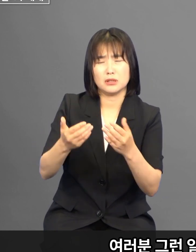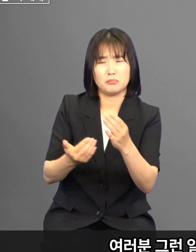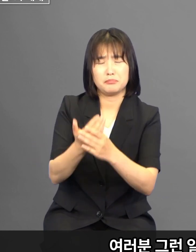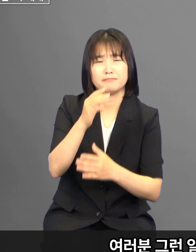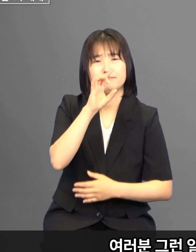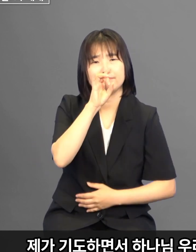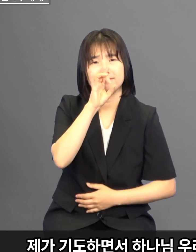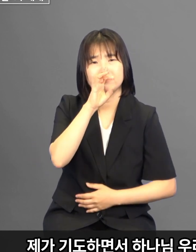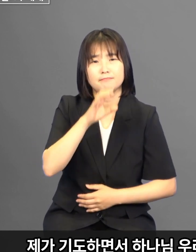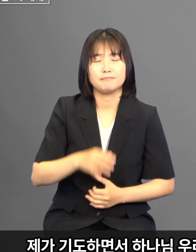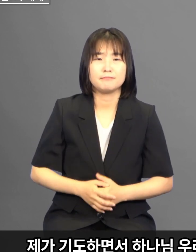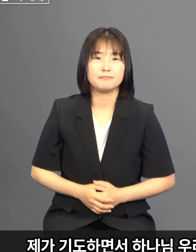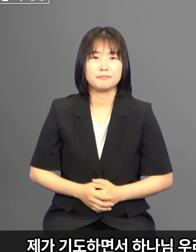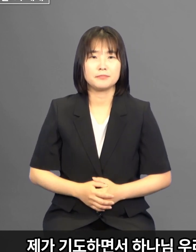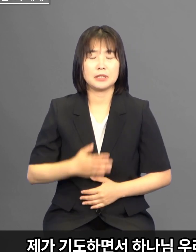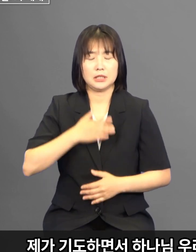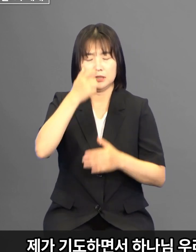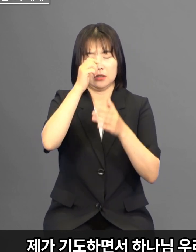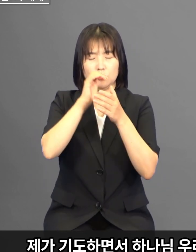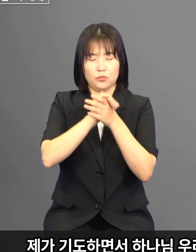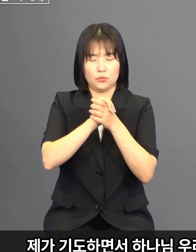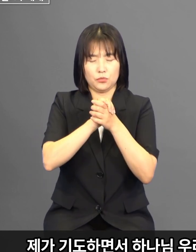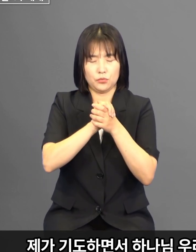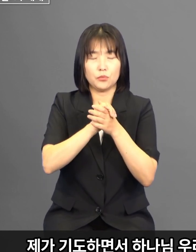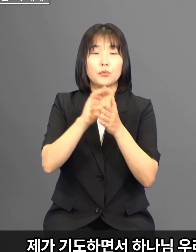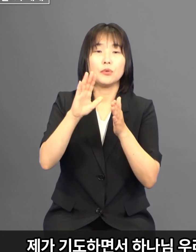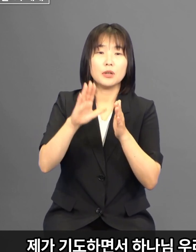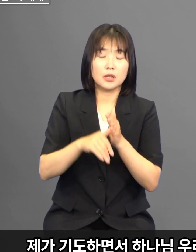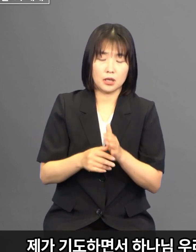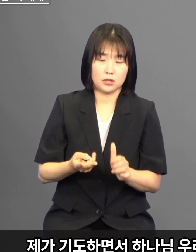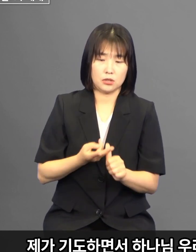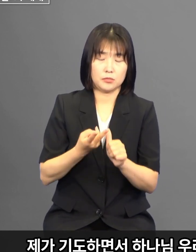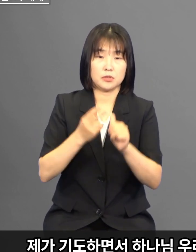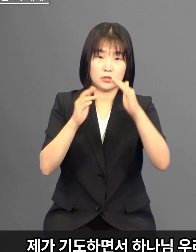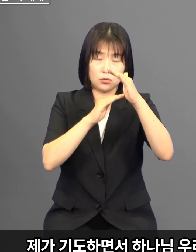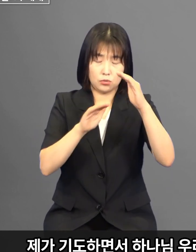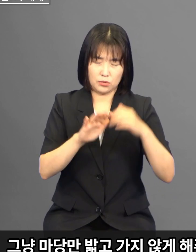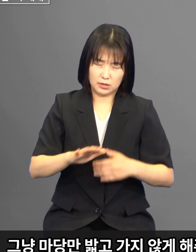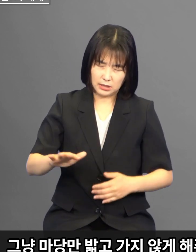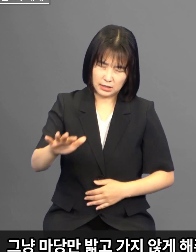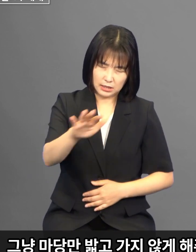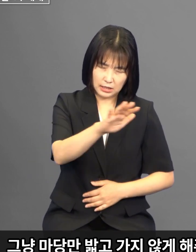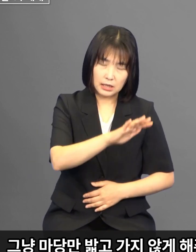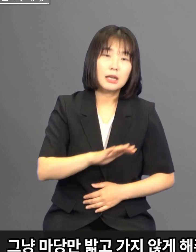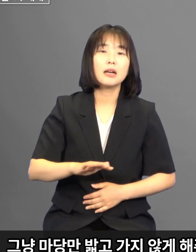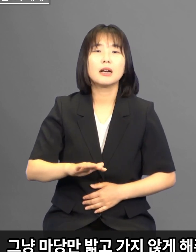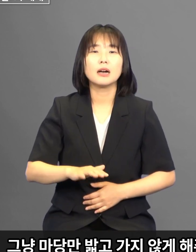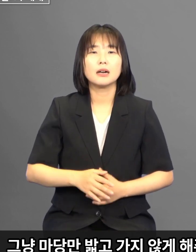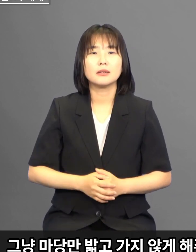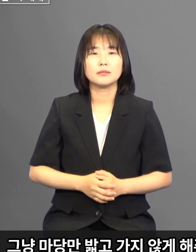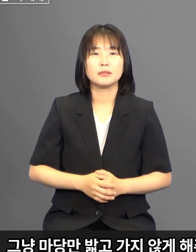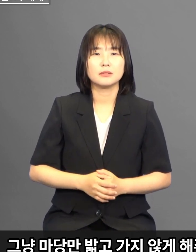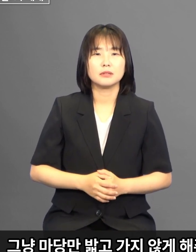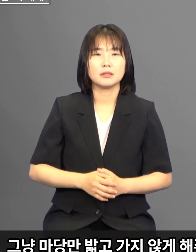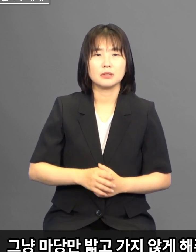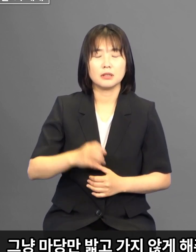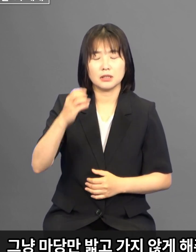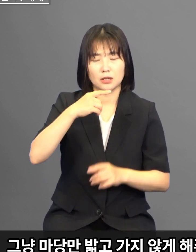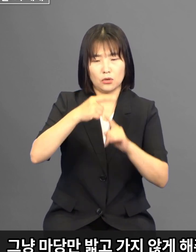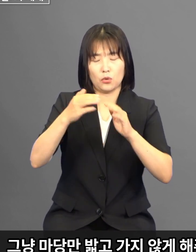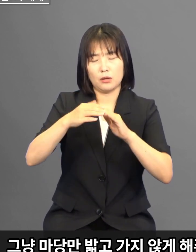되잖아요. 제가 기도하면서 하나님, 우리 소나목적의 성도들 오신 분들 중에 그냥 마당만 밟고 가지 않게